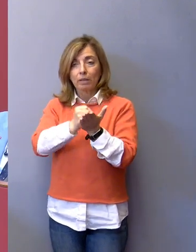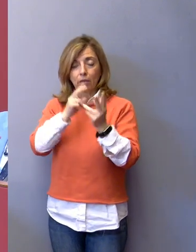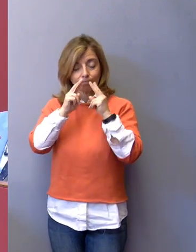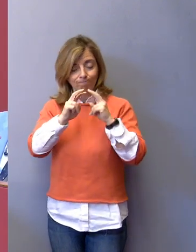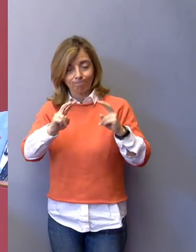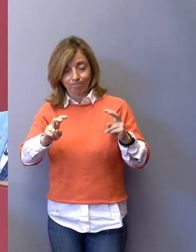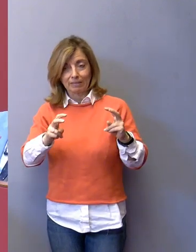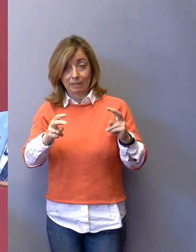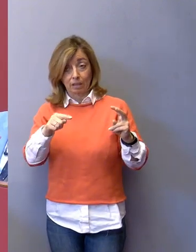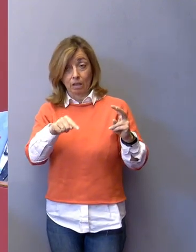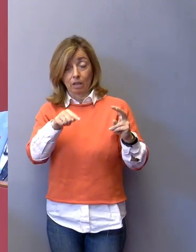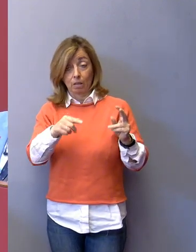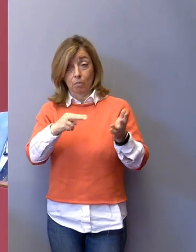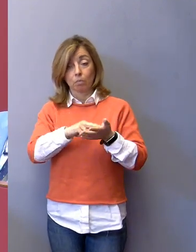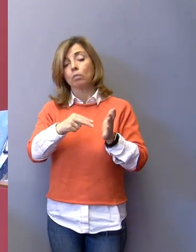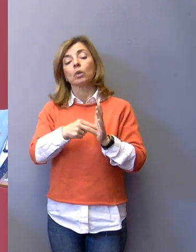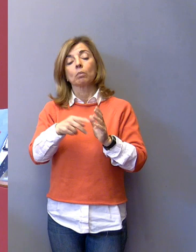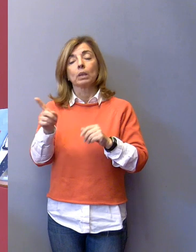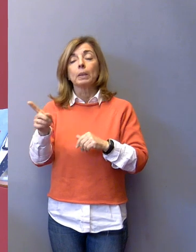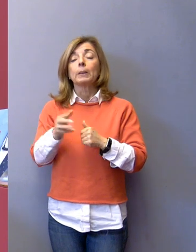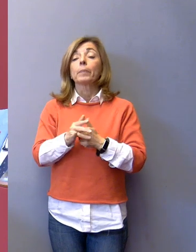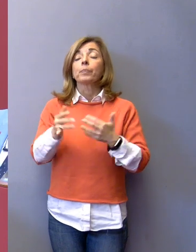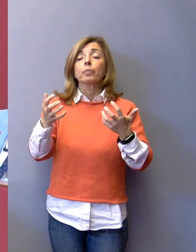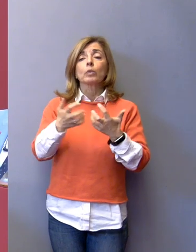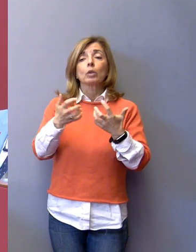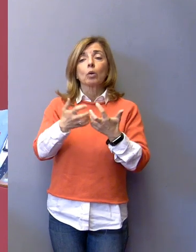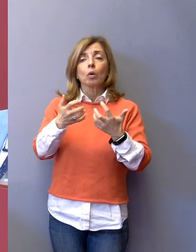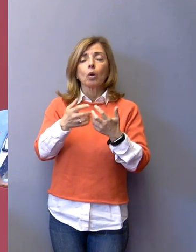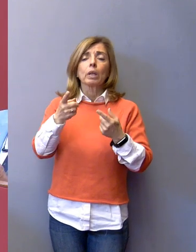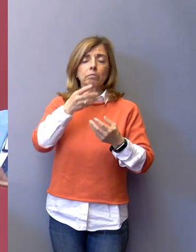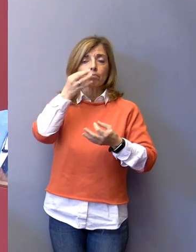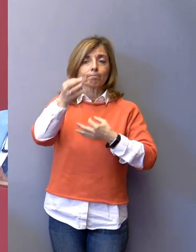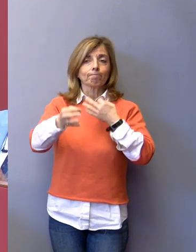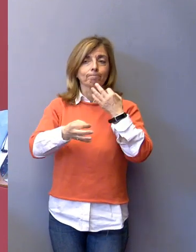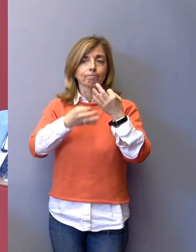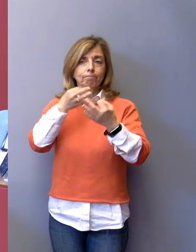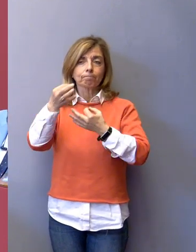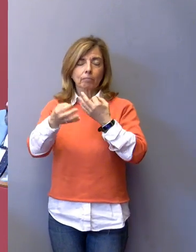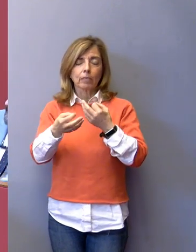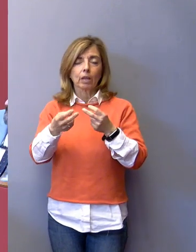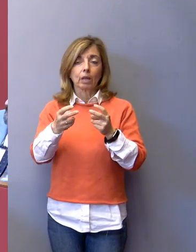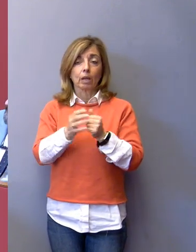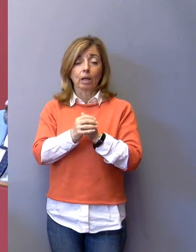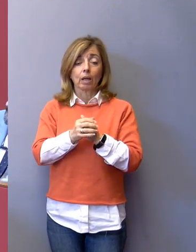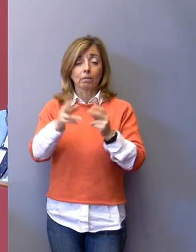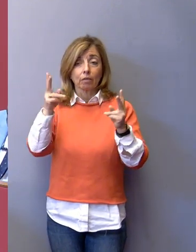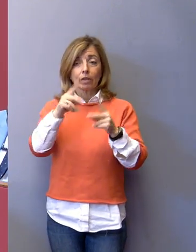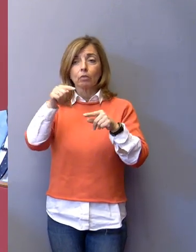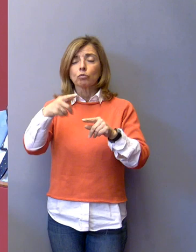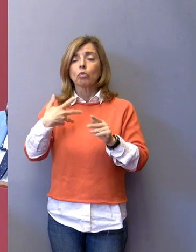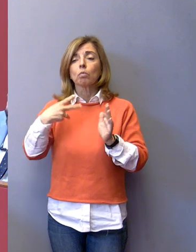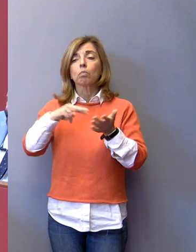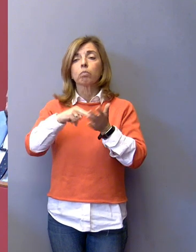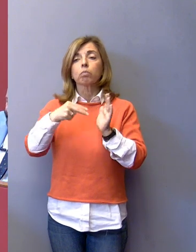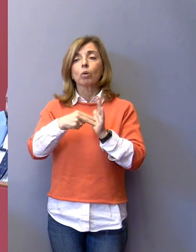parlando di cui hanno parlato i colleghi che sono più o meno meritevoli di attenzione Qui c'è un problema di tempi Cioè qui